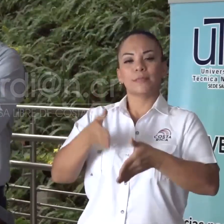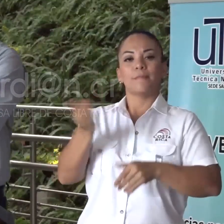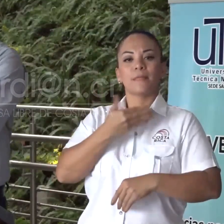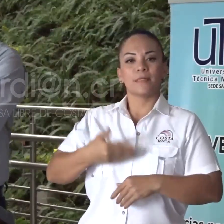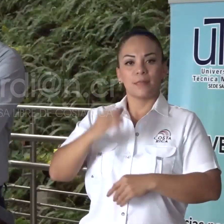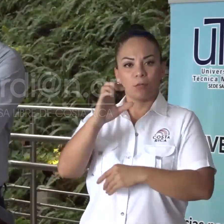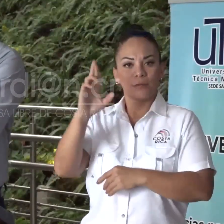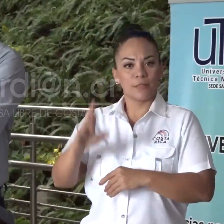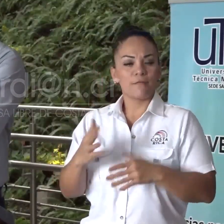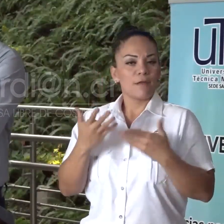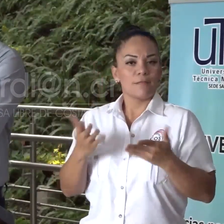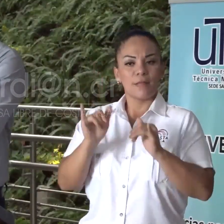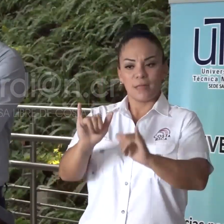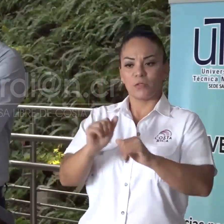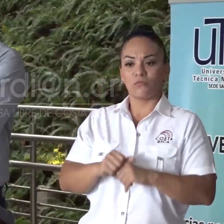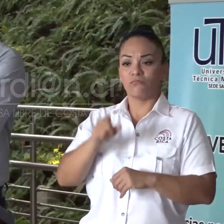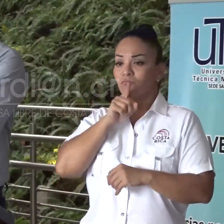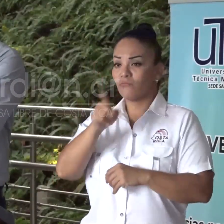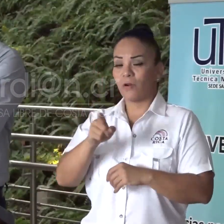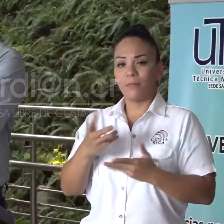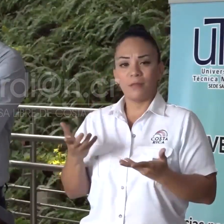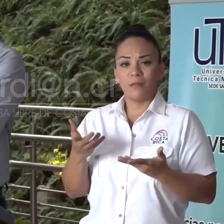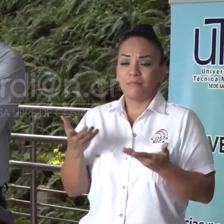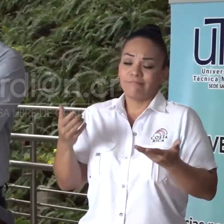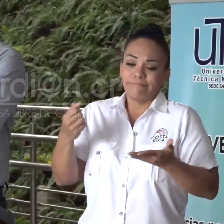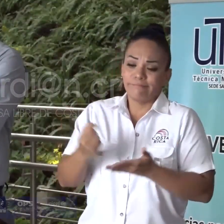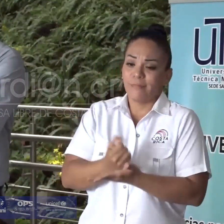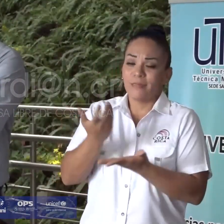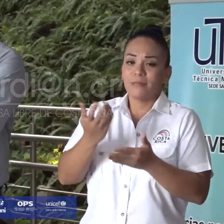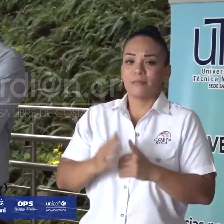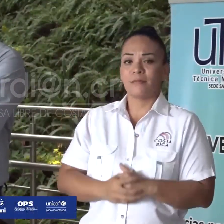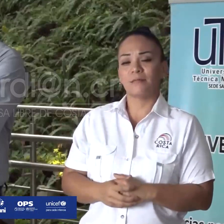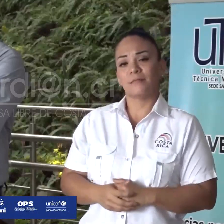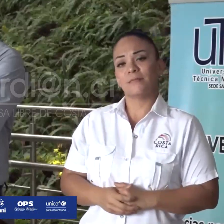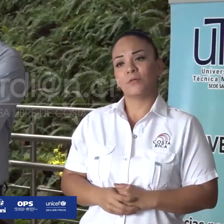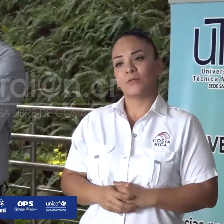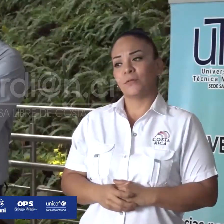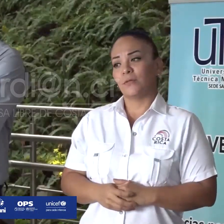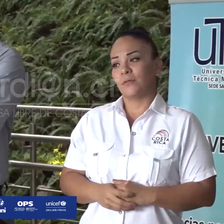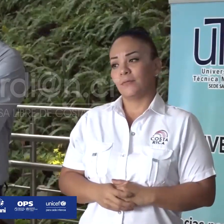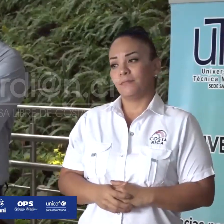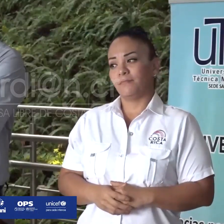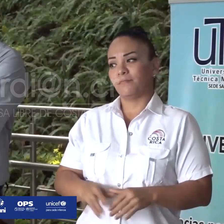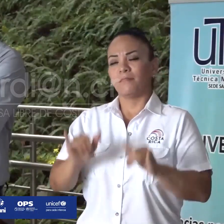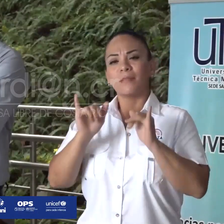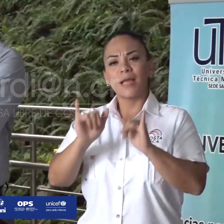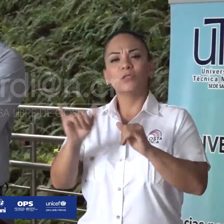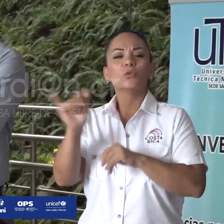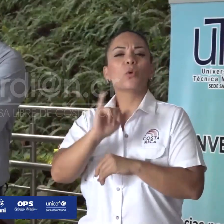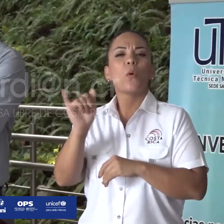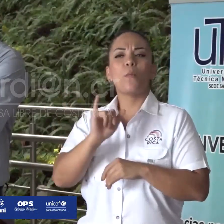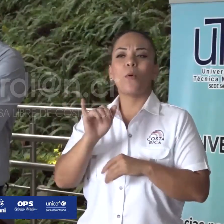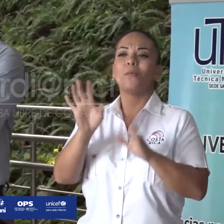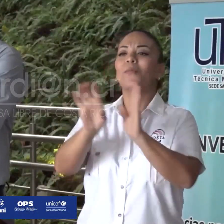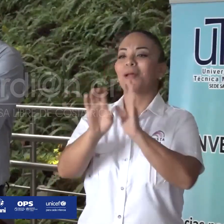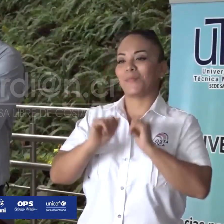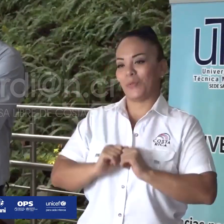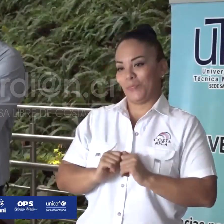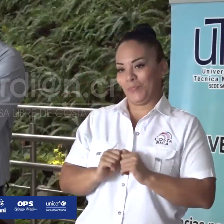República es que eso fue verdaderamente desafortunado. Eso, mire, eso es como cuando una